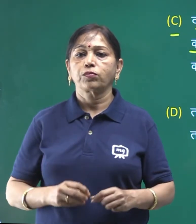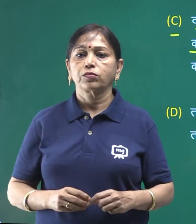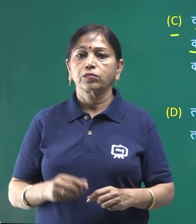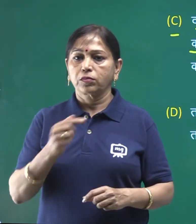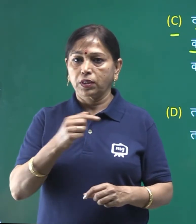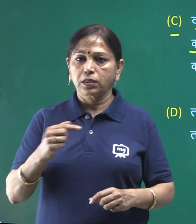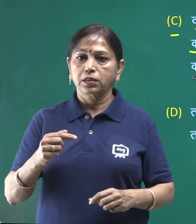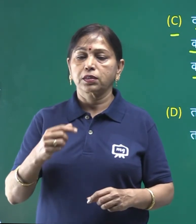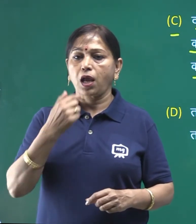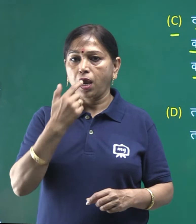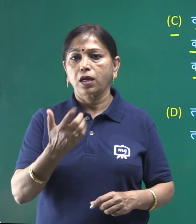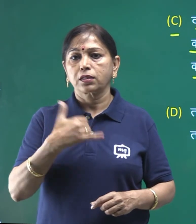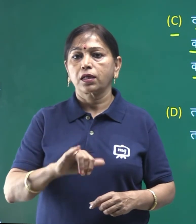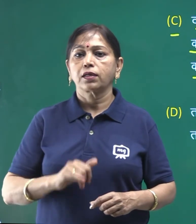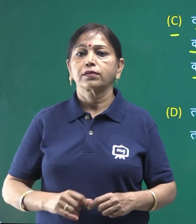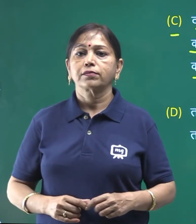रिक्त स्थान कहते हैं।